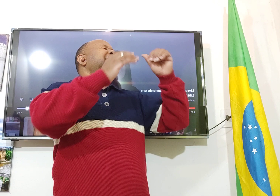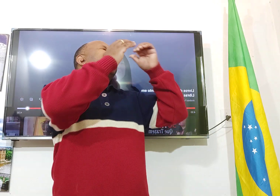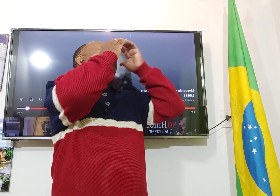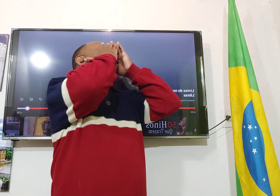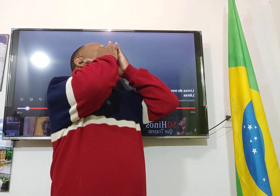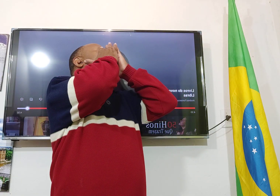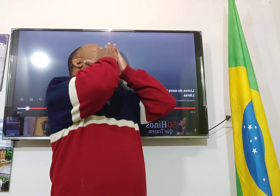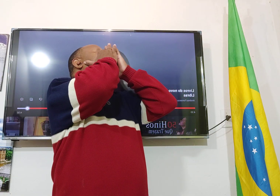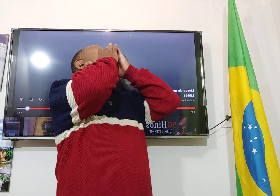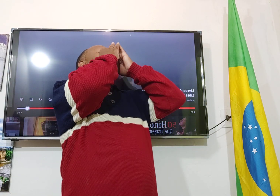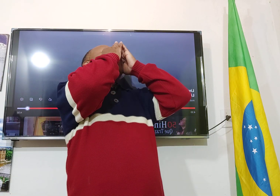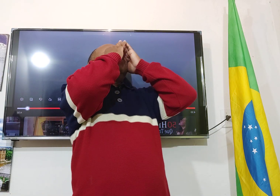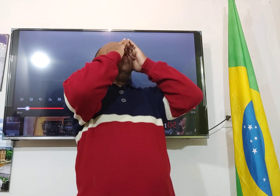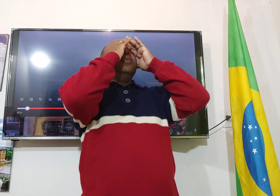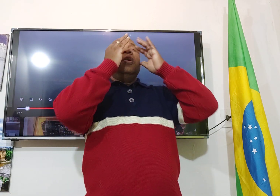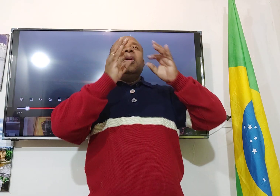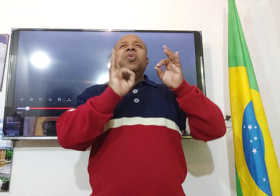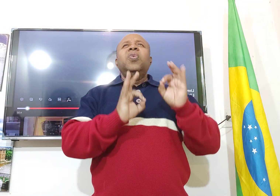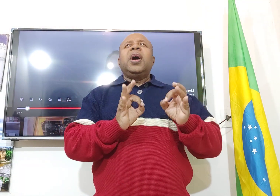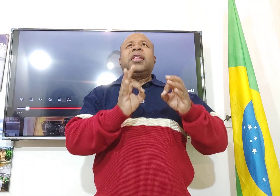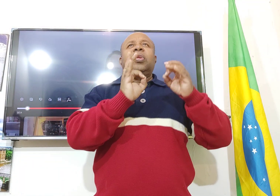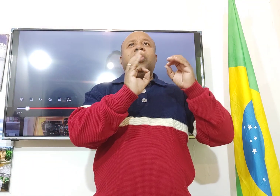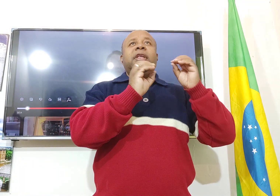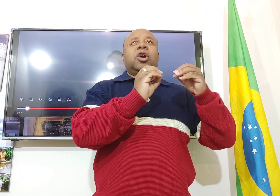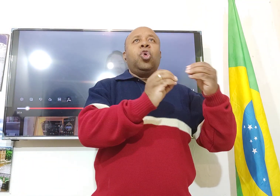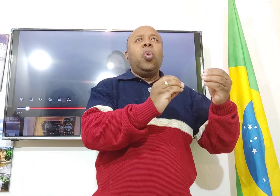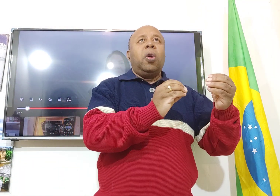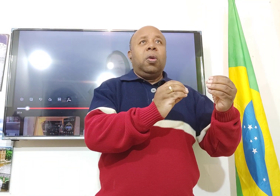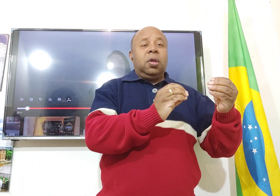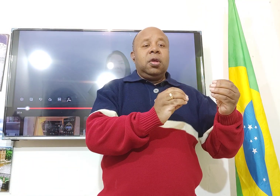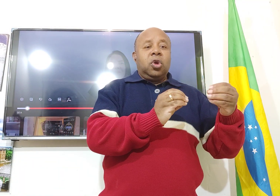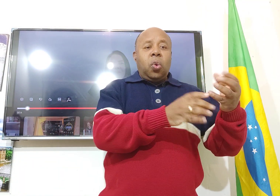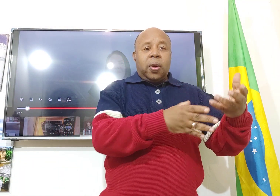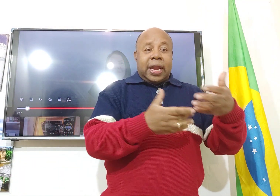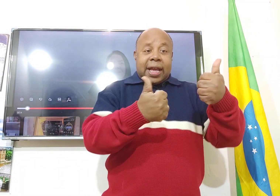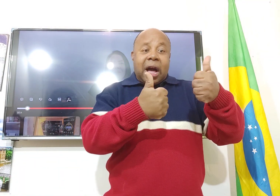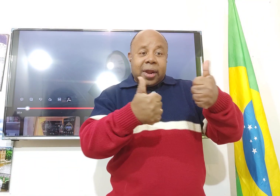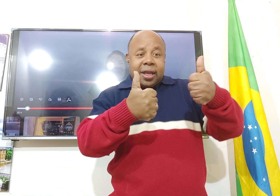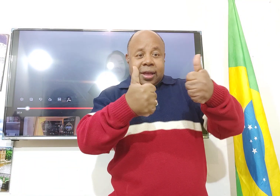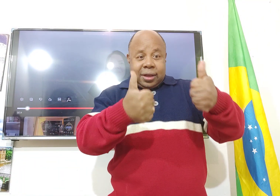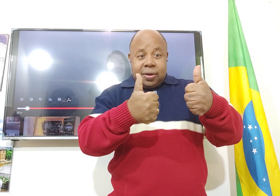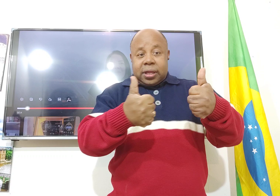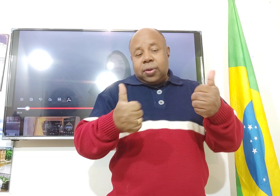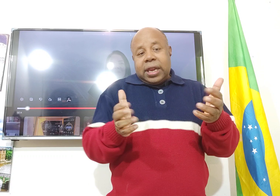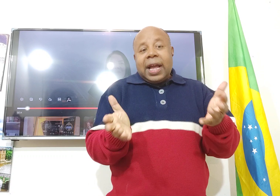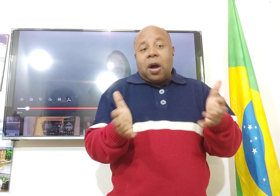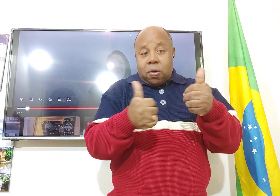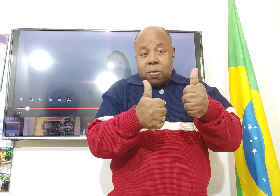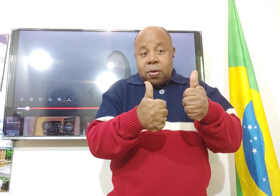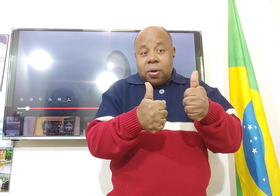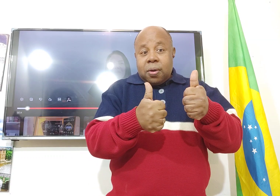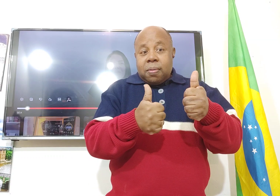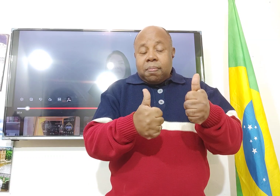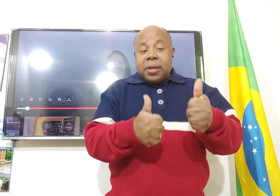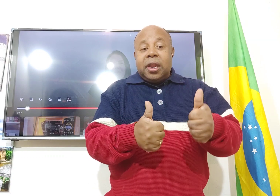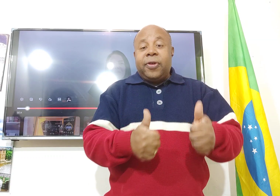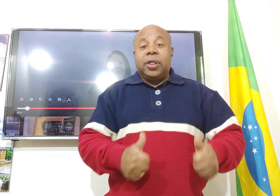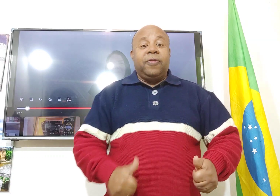gente, eu nunca traduziria cool, que é legal, né? Eu ia traduzir legal. Mas ele falou assim,